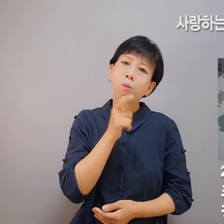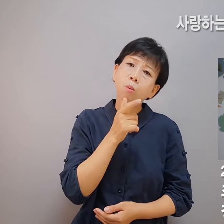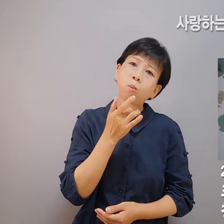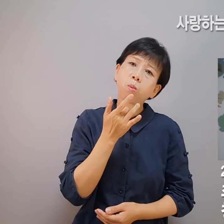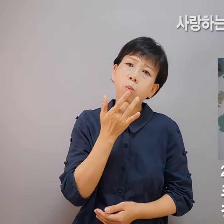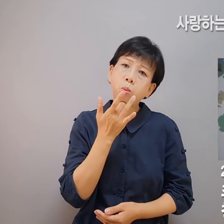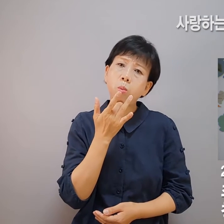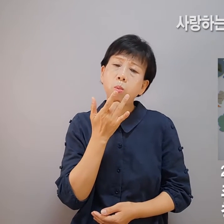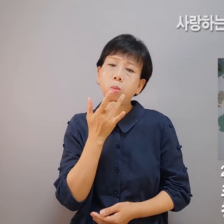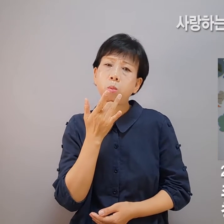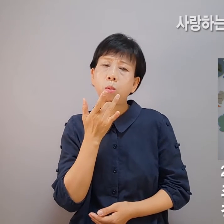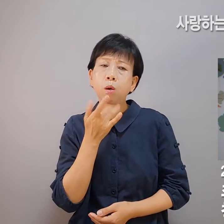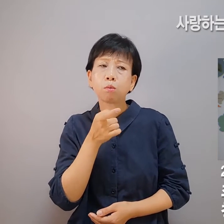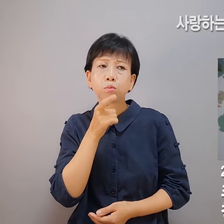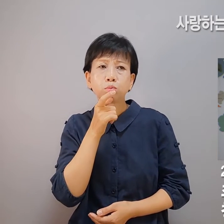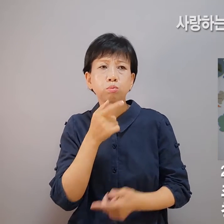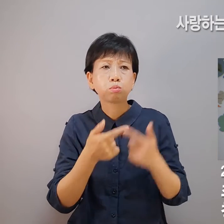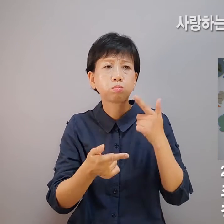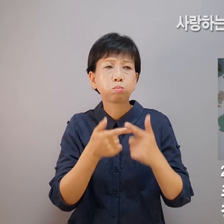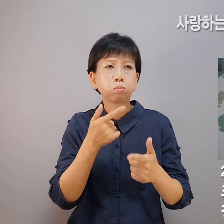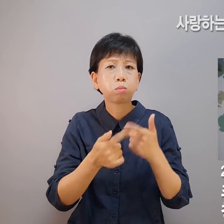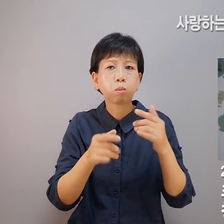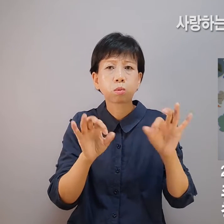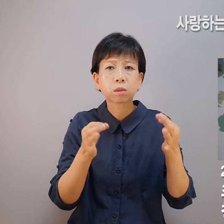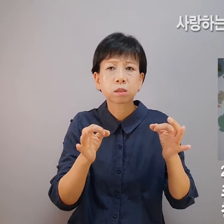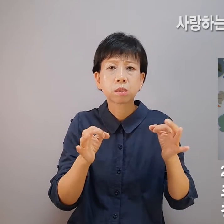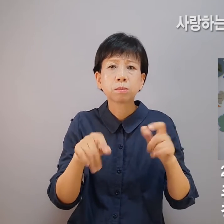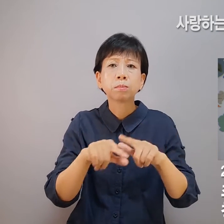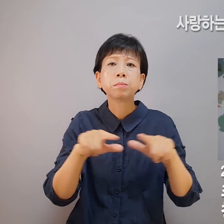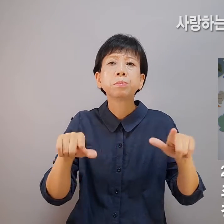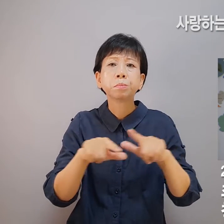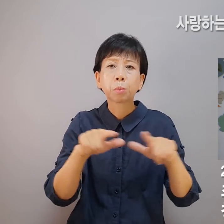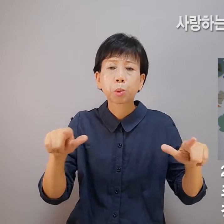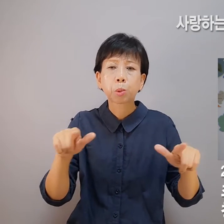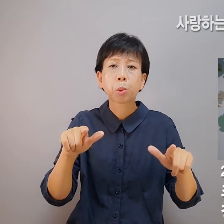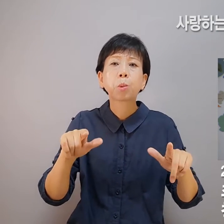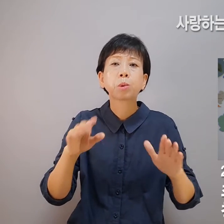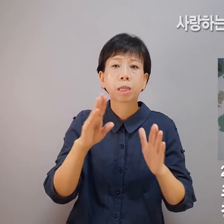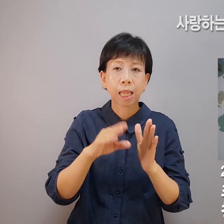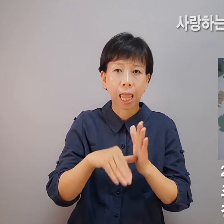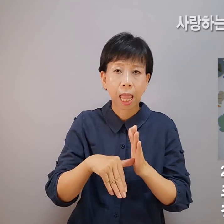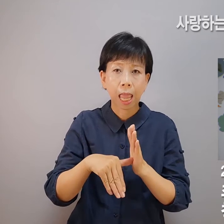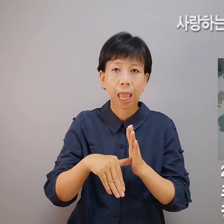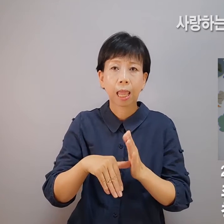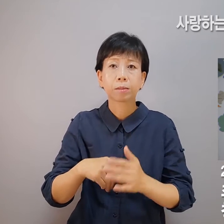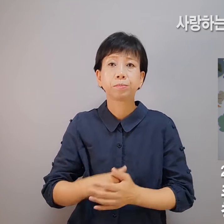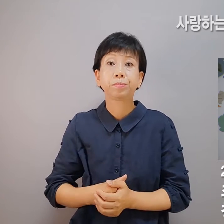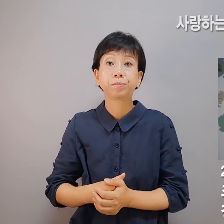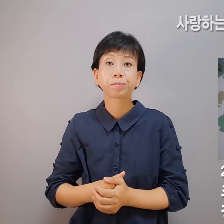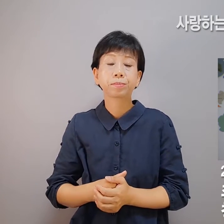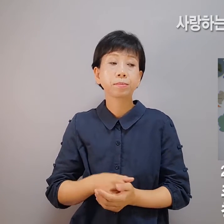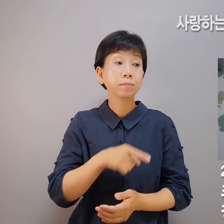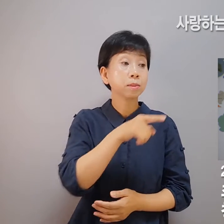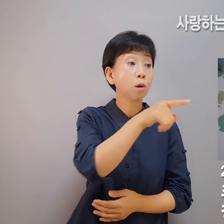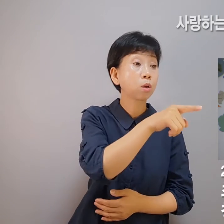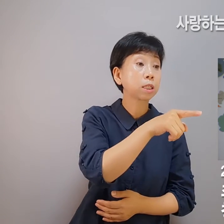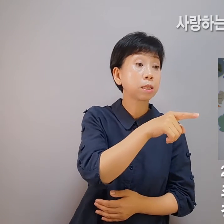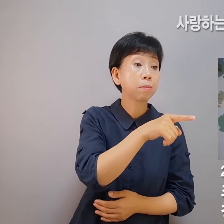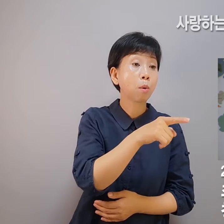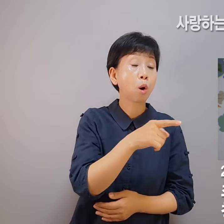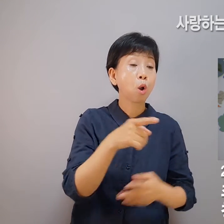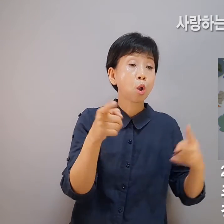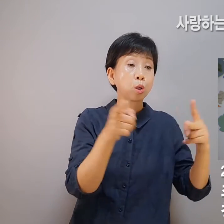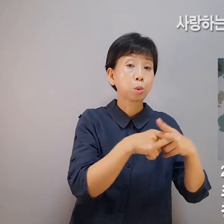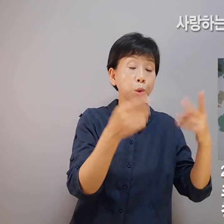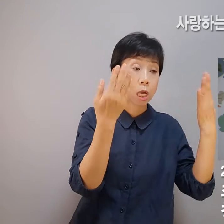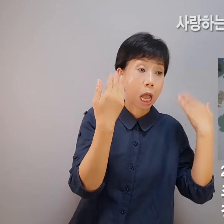나가긴 하지만 여기 이제 교회 앞에서부터 금평초등학교 저기 밑에 이연국수 없어진 해물탕